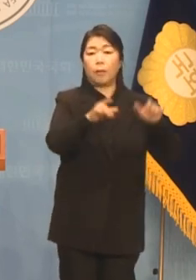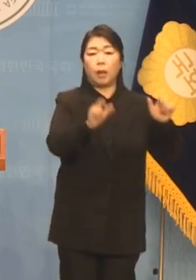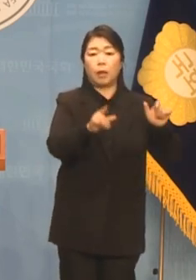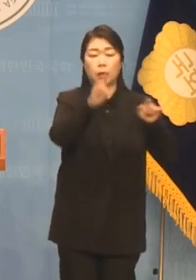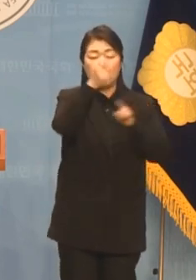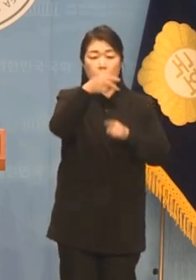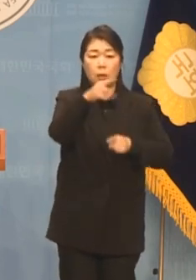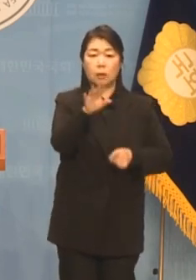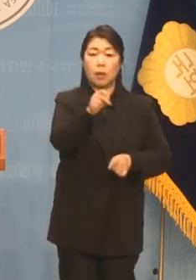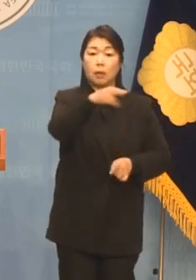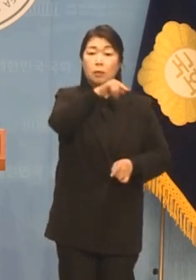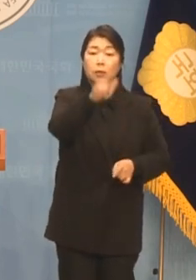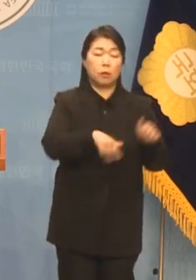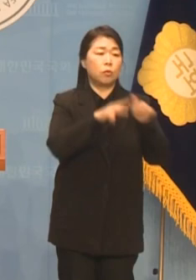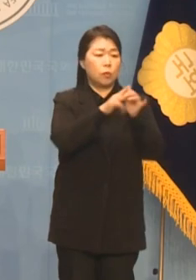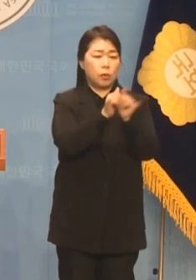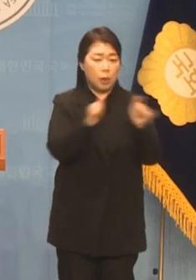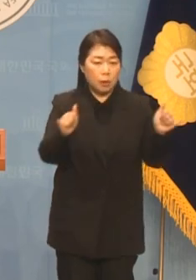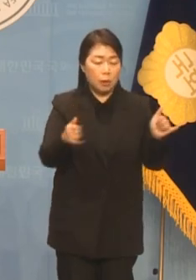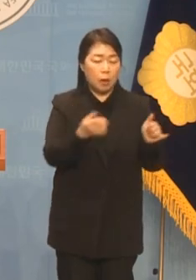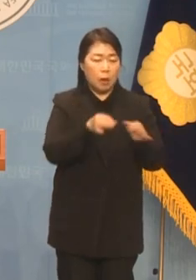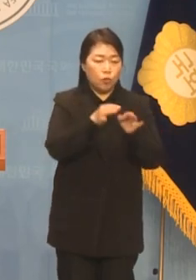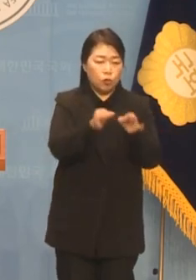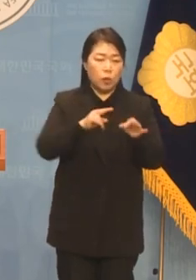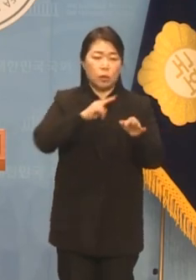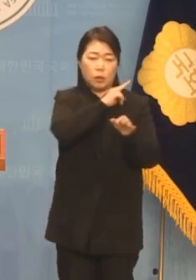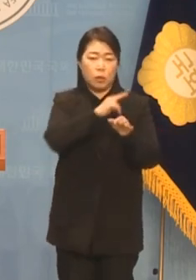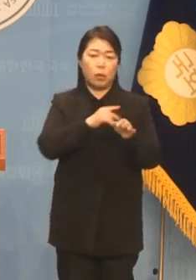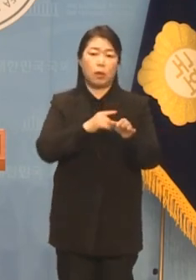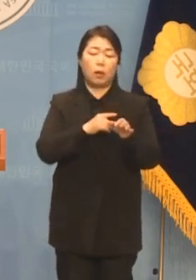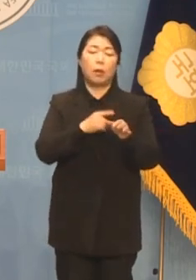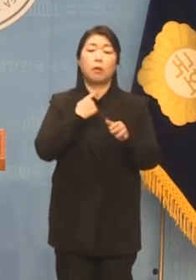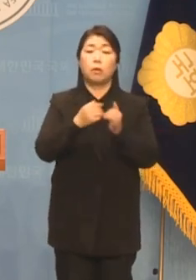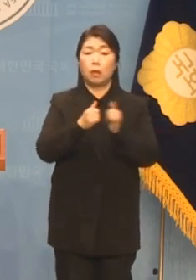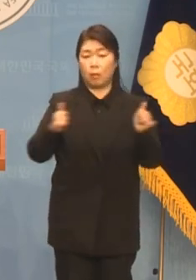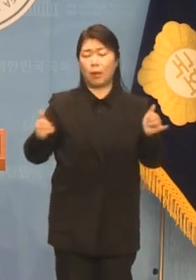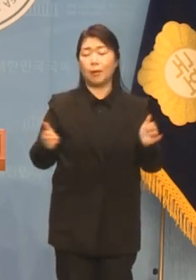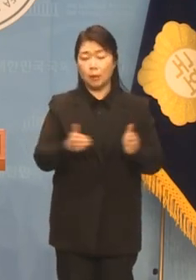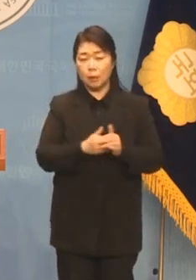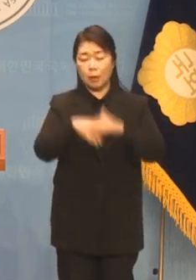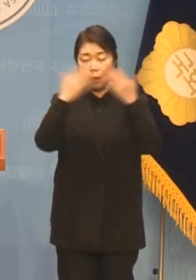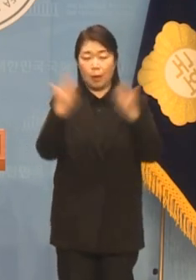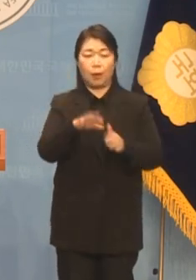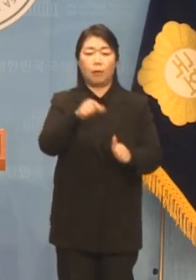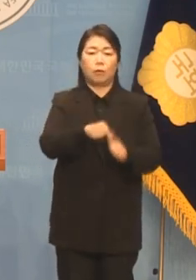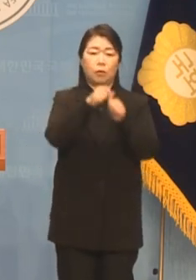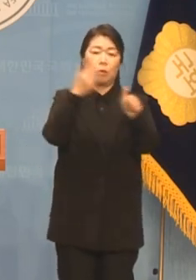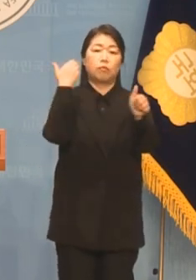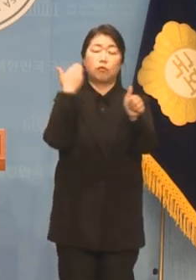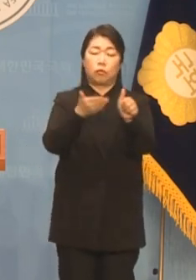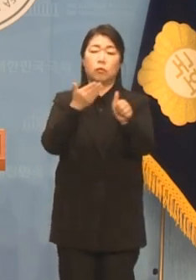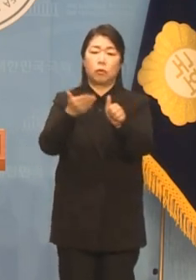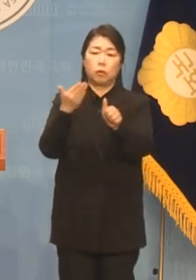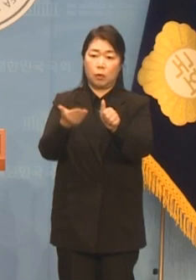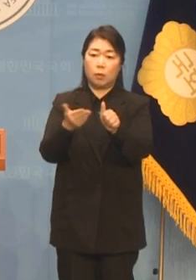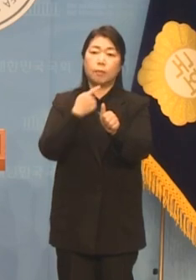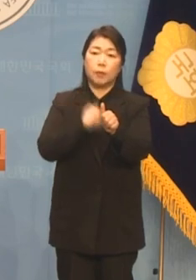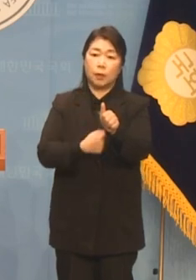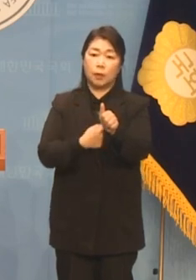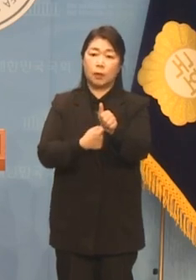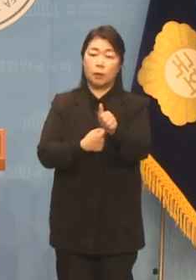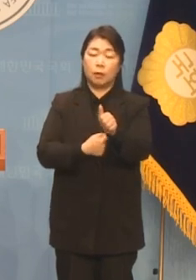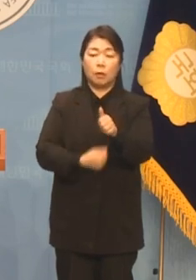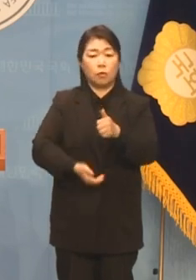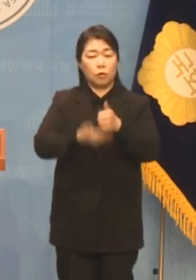후보의 들에 해서 이재명 대표는 공천에 아무 문제가 없다는